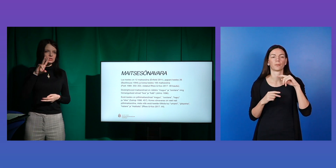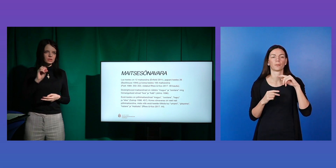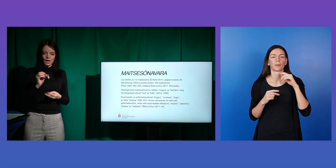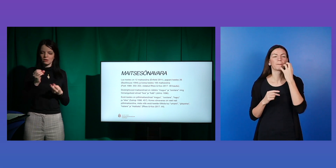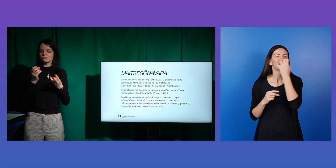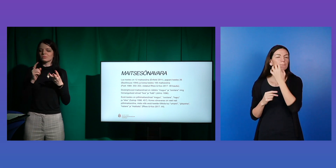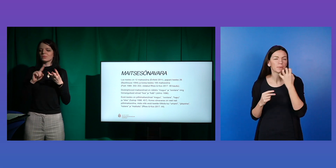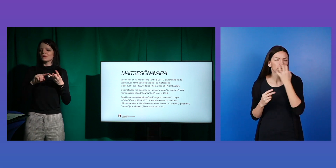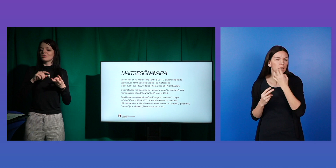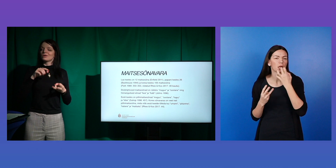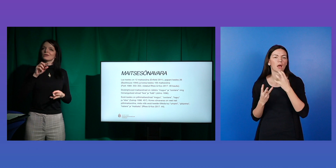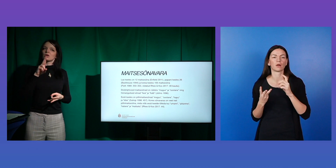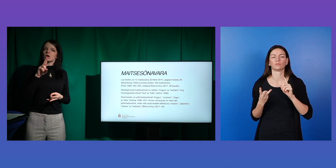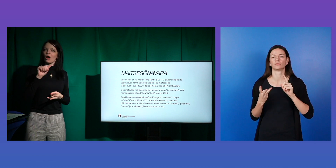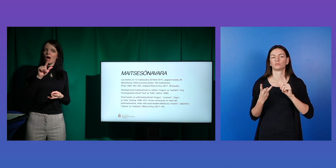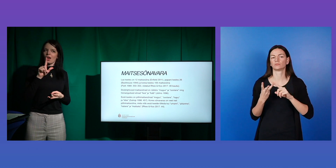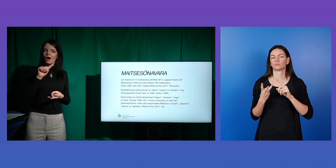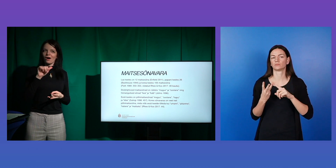pikantne,